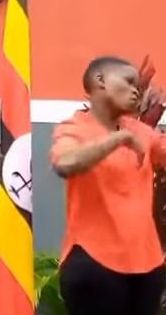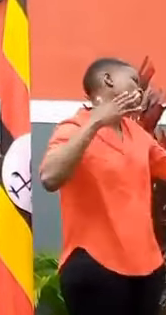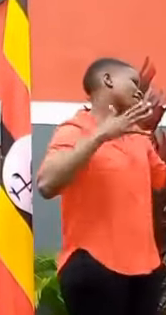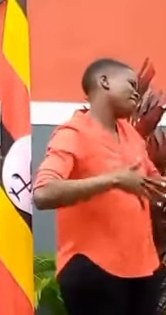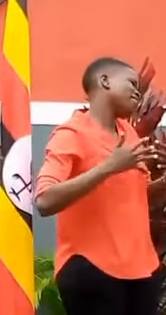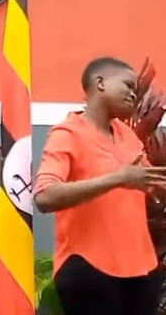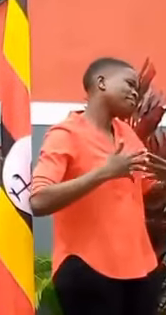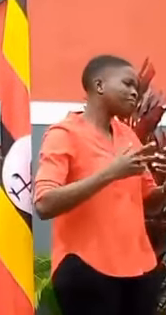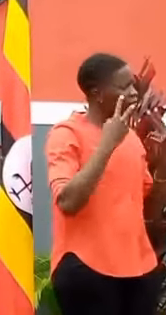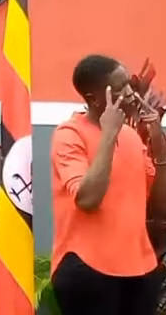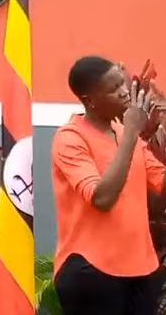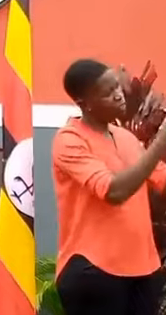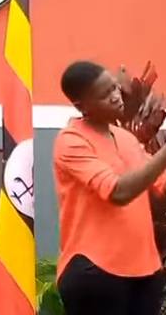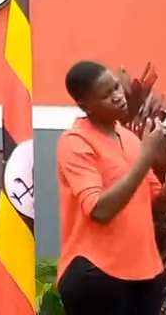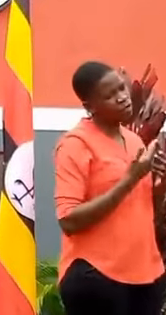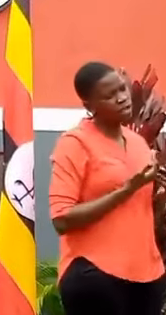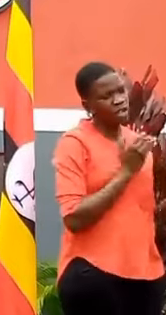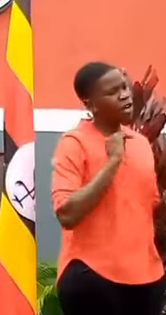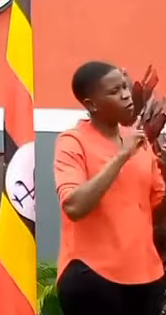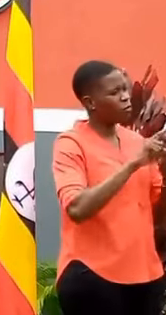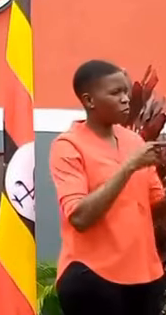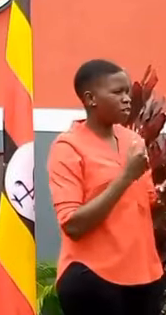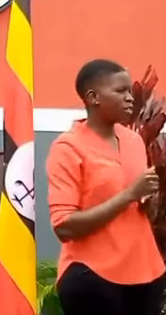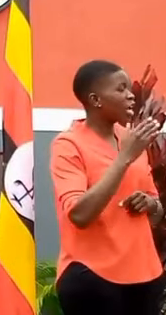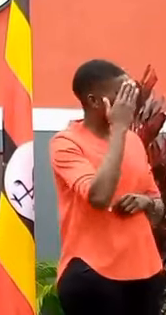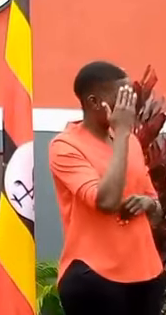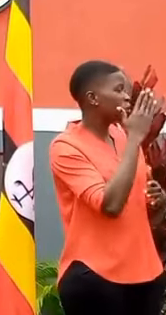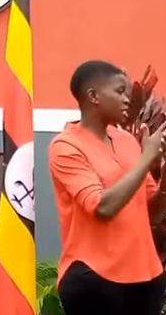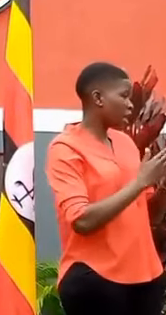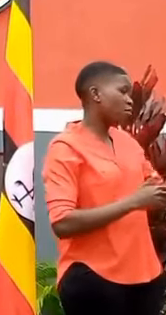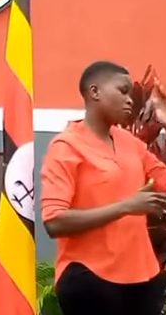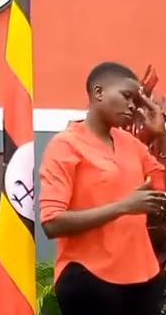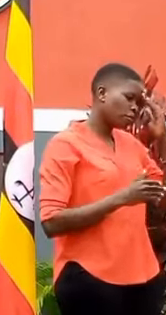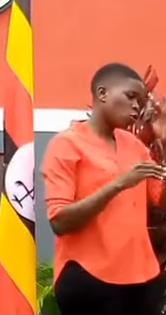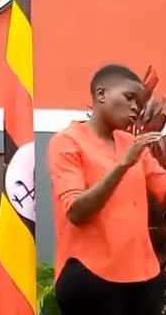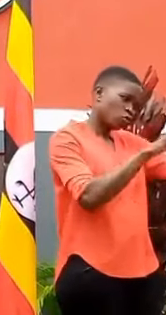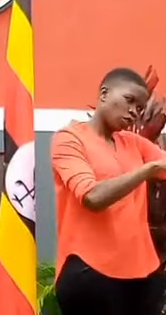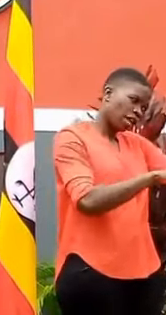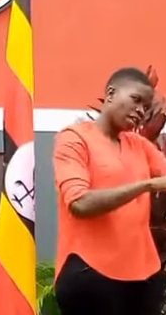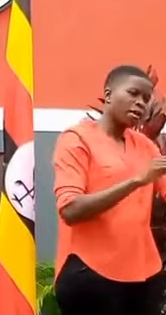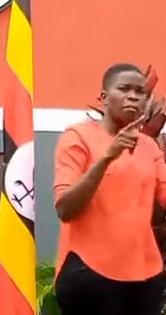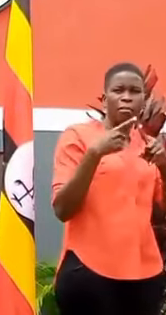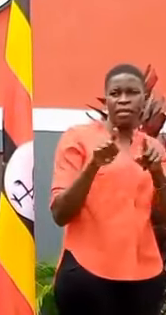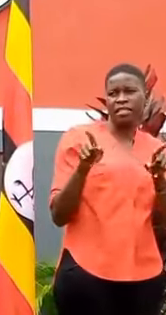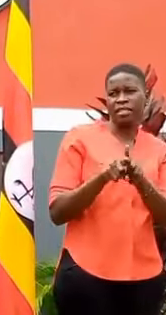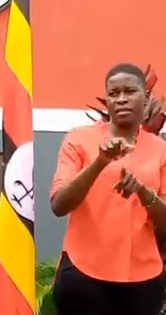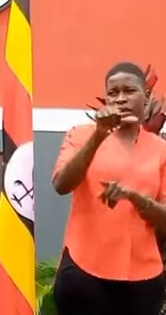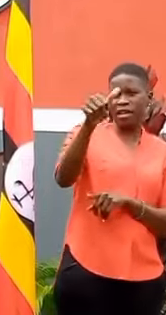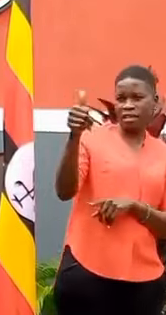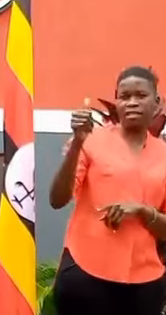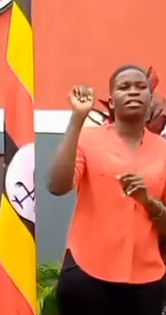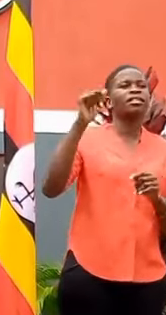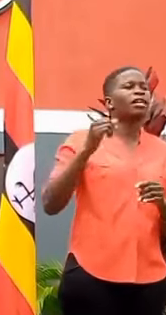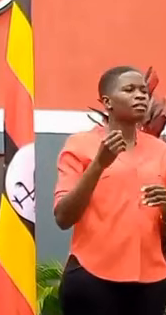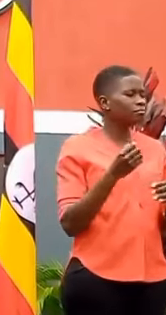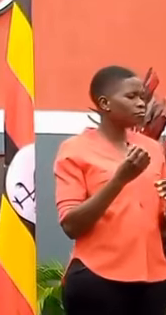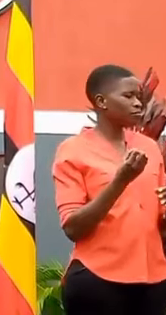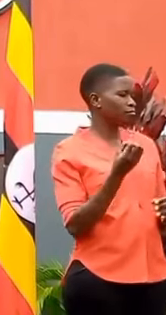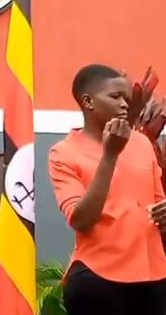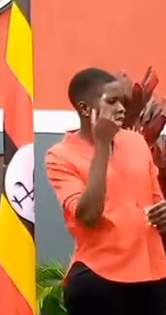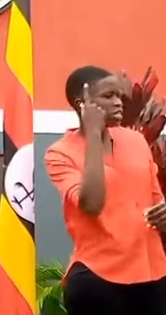mikwano gyange, manyi nti abamu ku mmwe mmanyi Oluganda, naye njagala ne baganda bange batategera nnyo Oluzungu